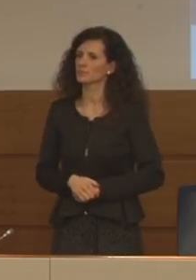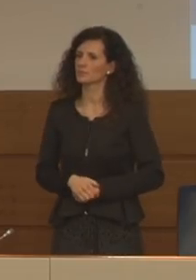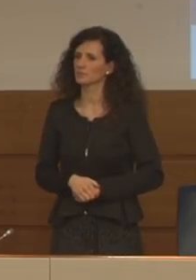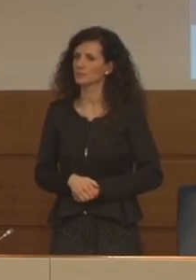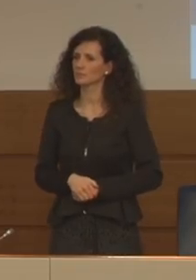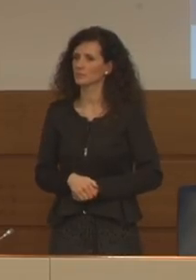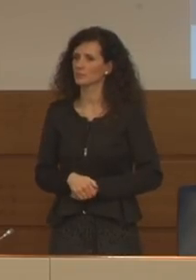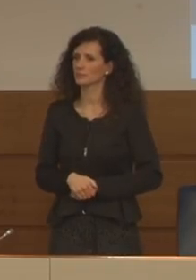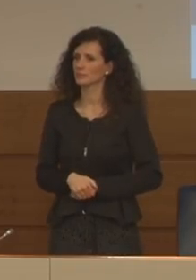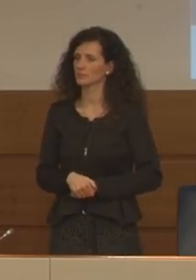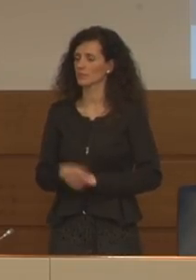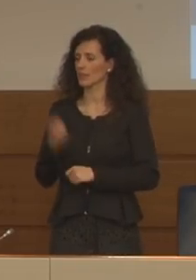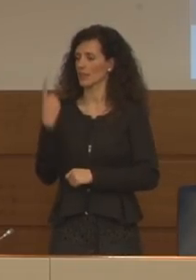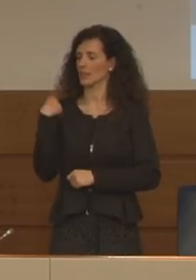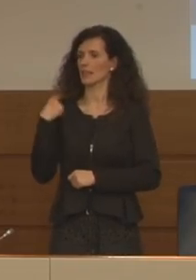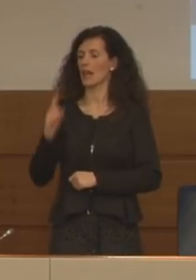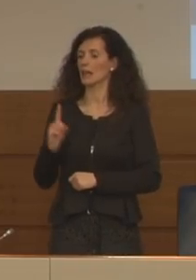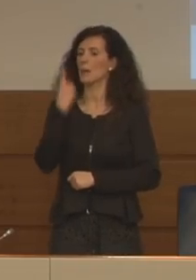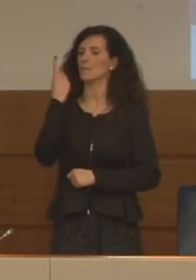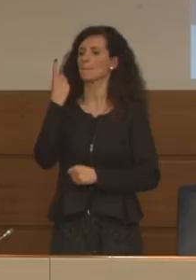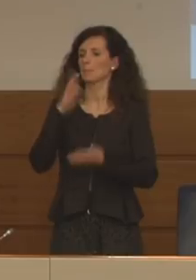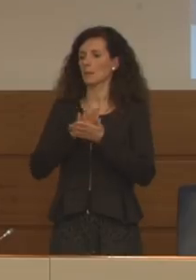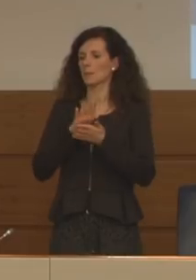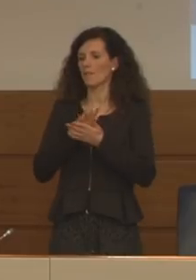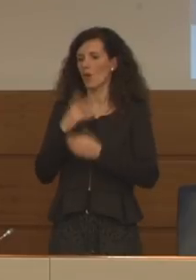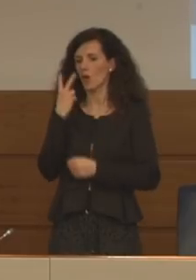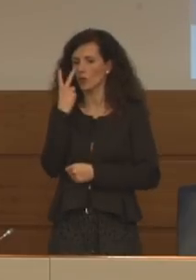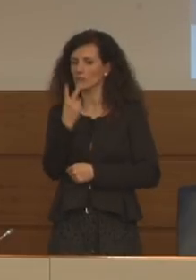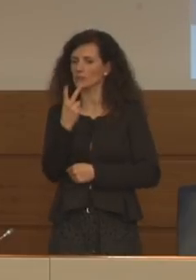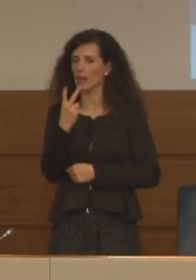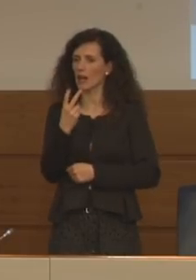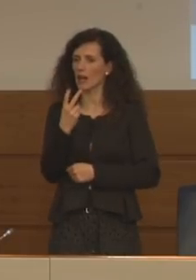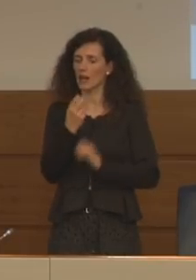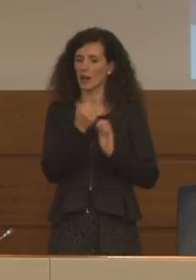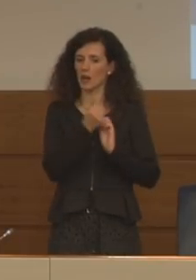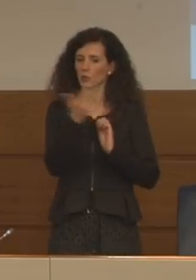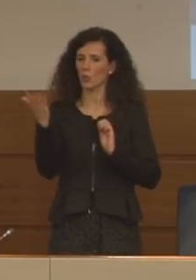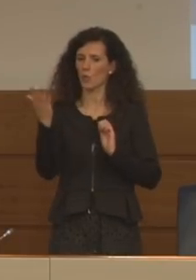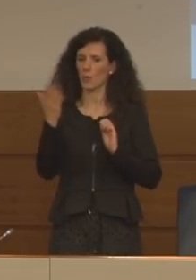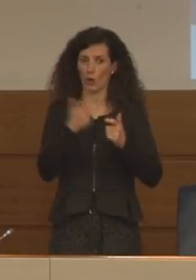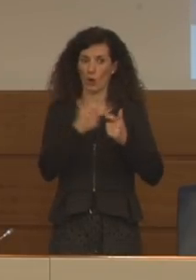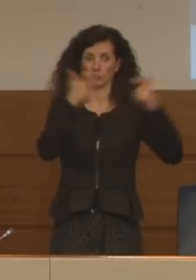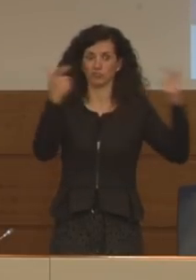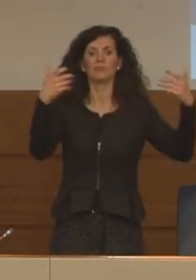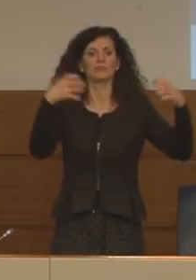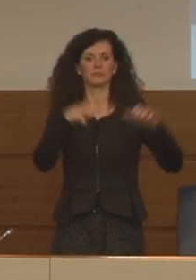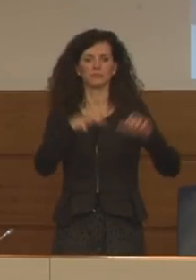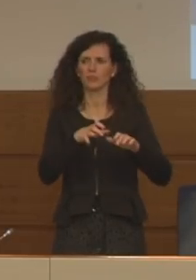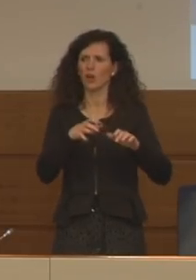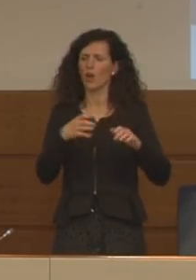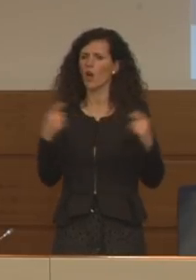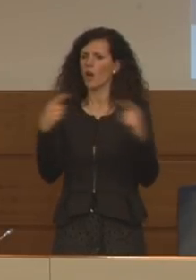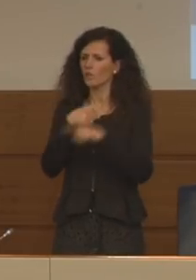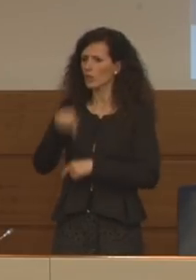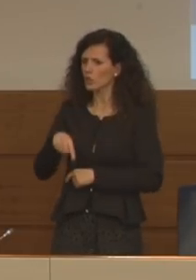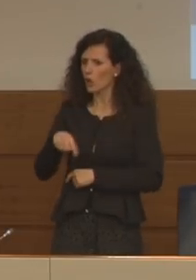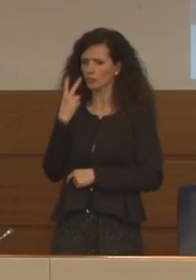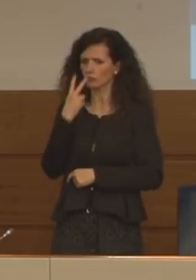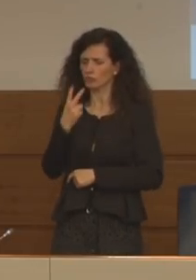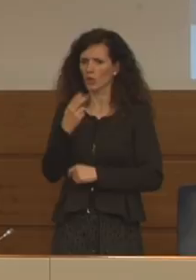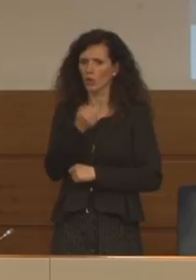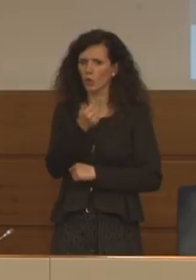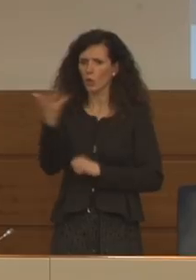ieri abbiamo visto per la prima volta un calo dei dati nella crescita oggi invece abbiamo il più alto dato